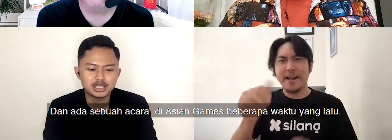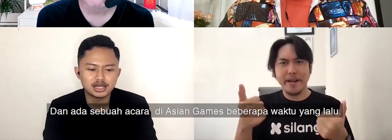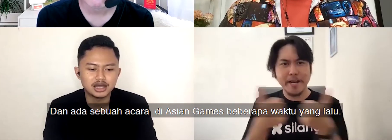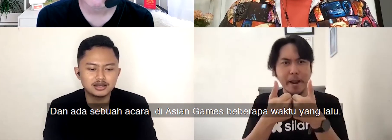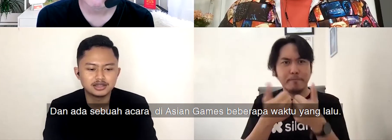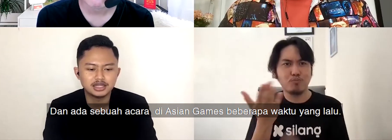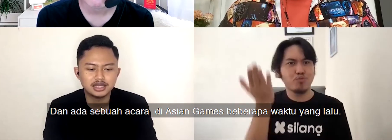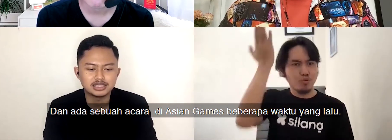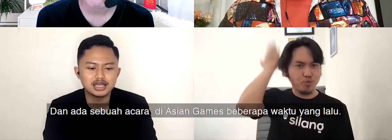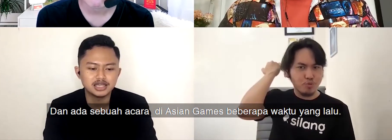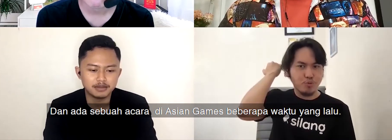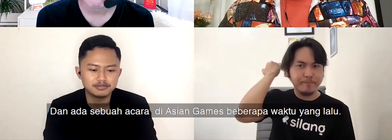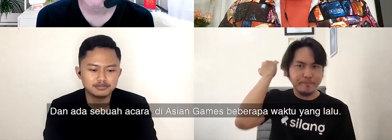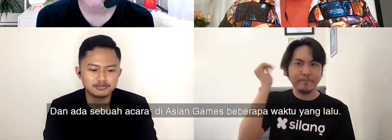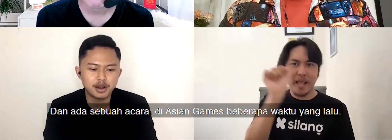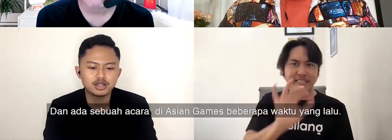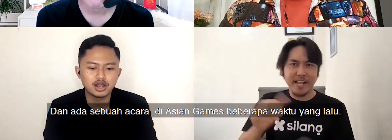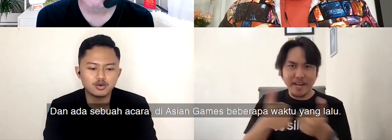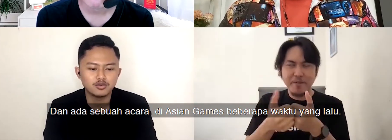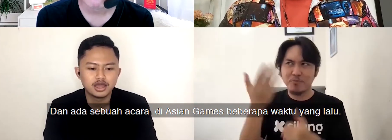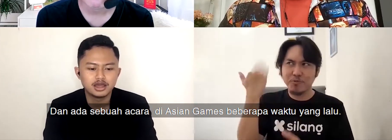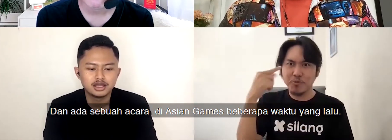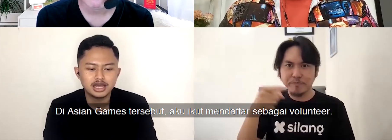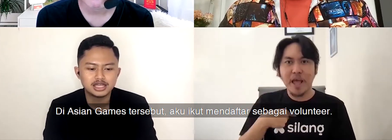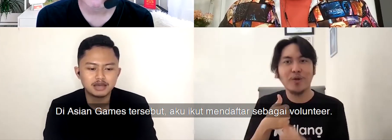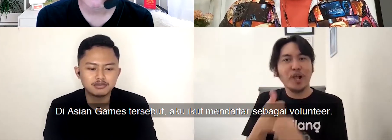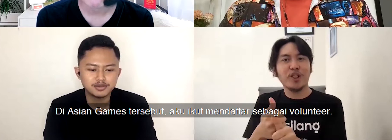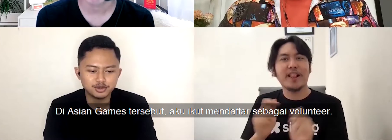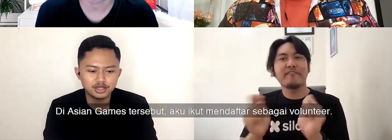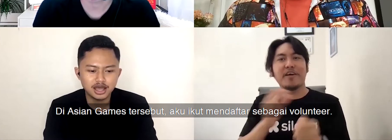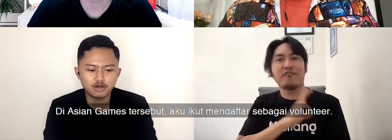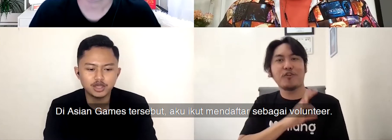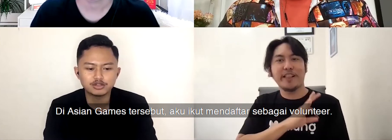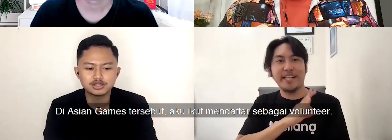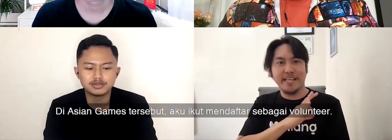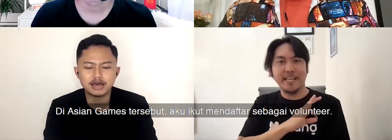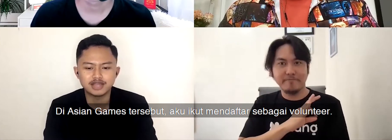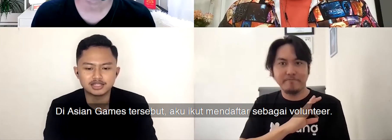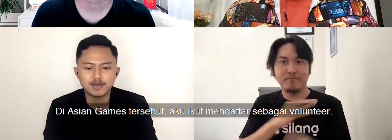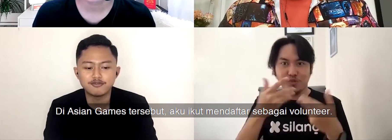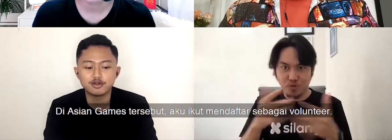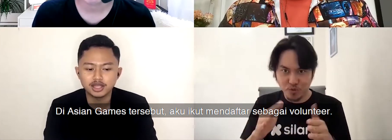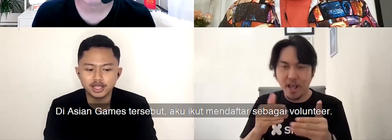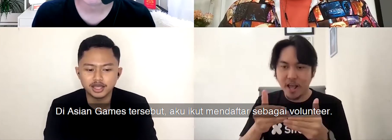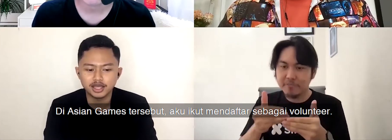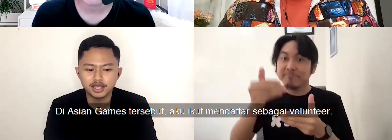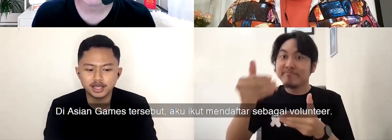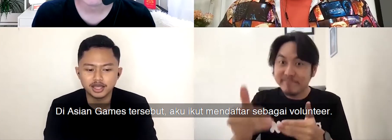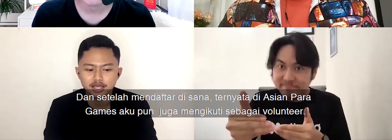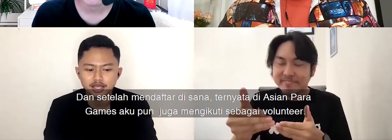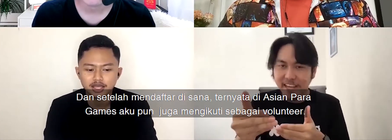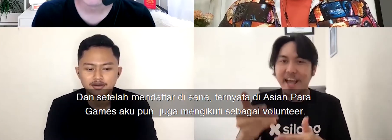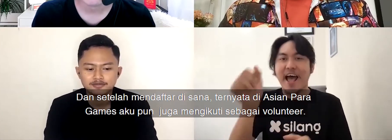ada sebuah cara di Asian Games beberapa hiasan game tersebut aku ikut mendaftar sebagai volume